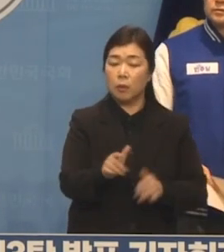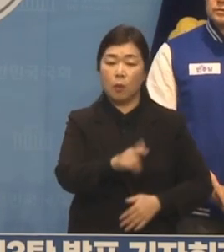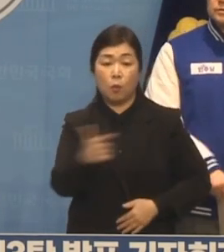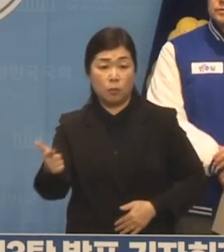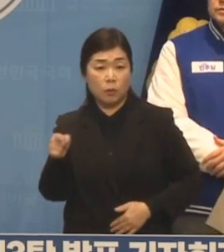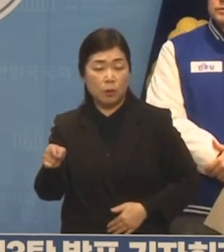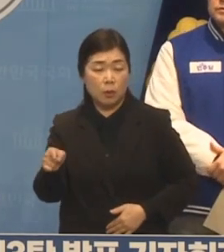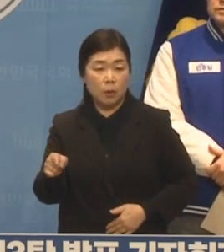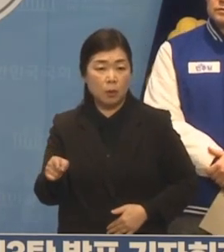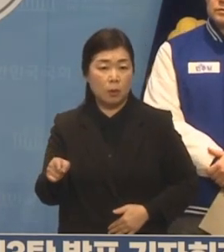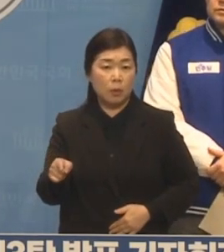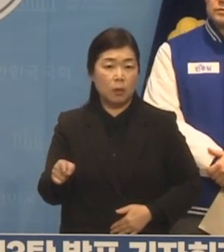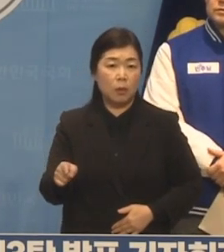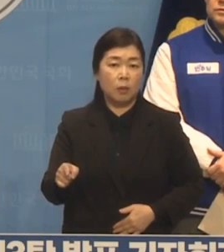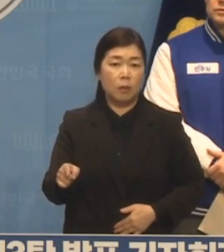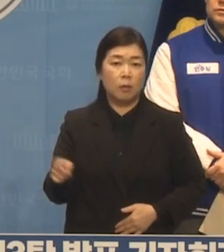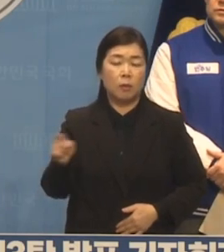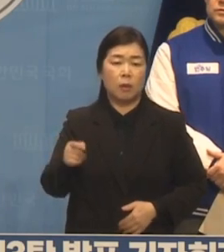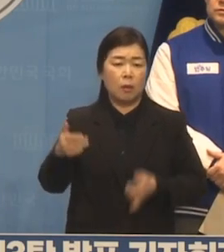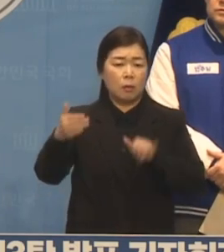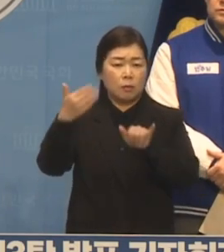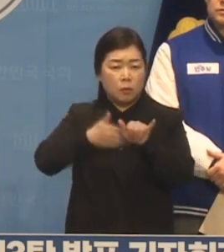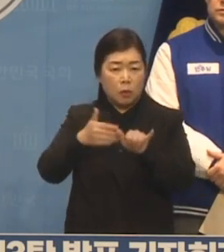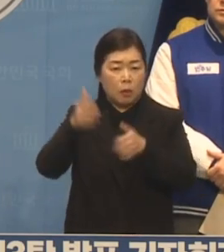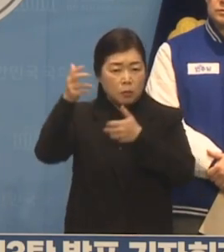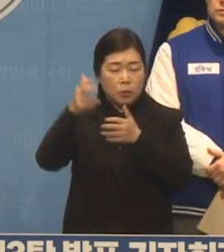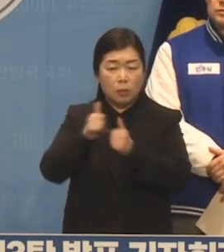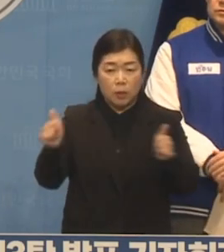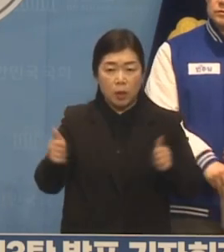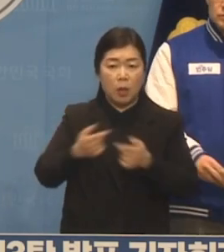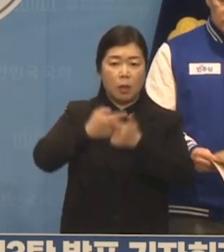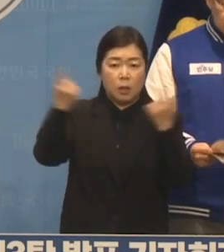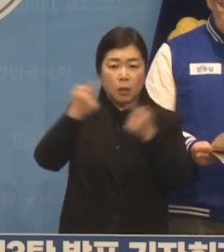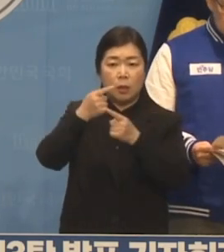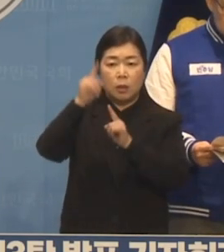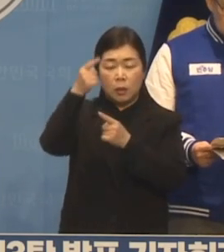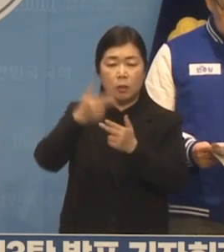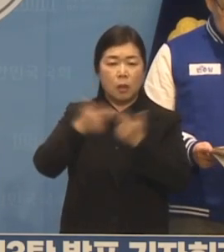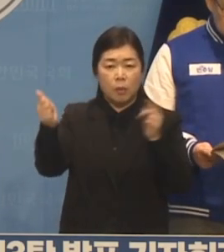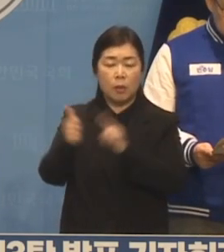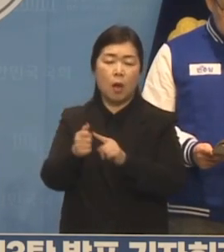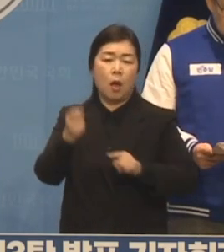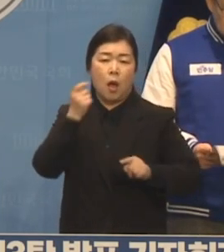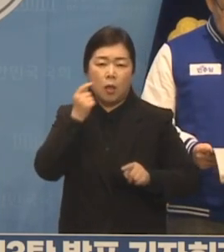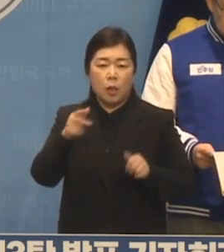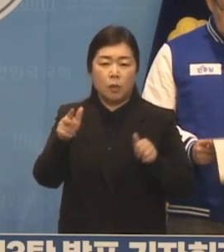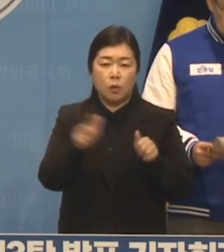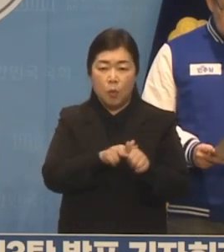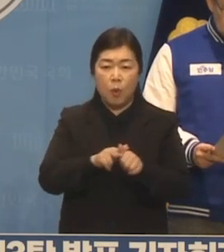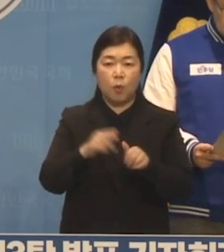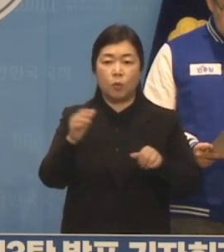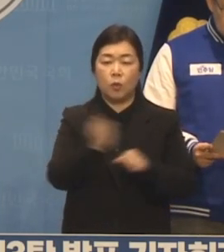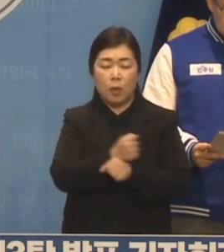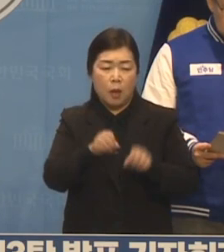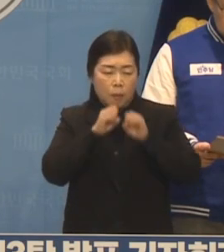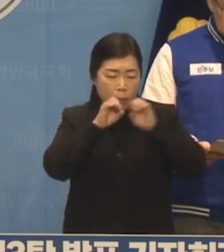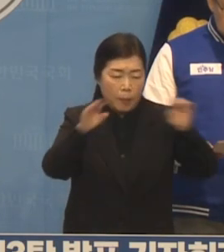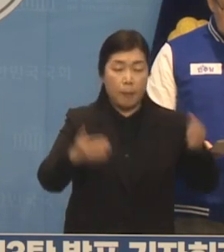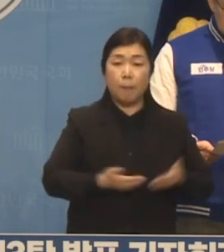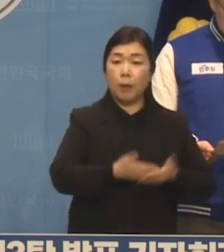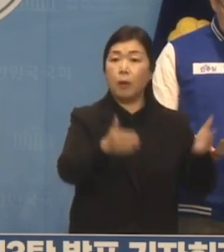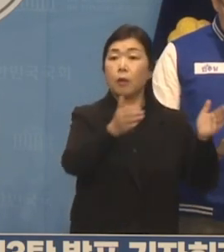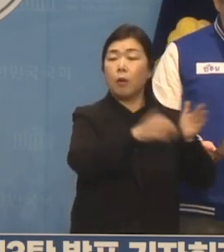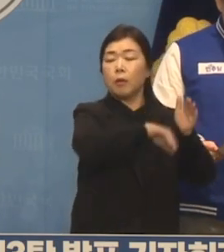오후부터 대량의 극우 유튜버들이 움직여서 이재명 대표에 대한 각종 허위 정보 조작이 기승을 부린 것은